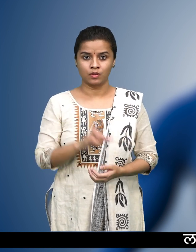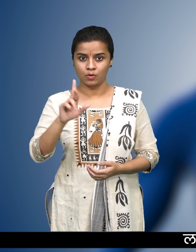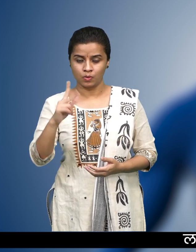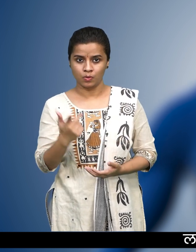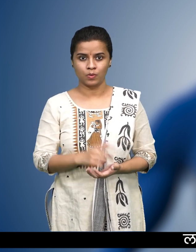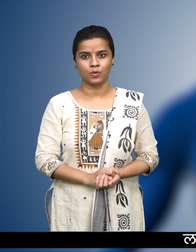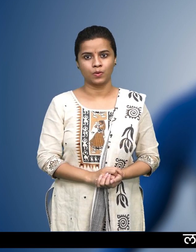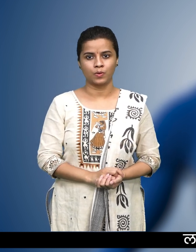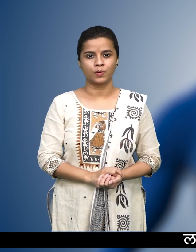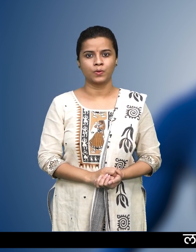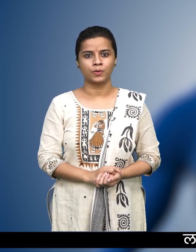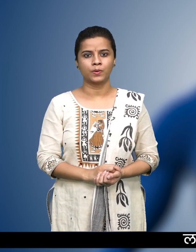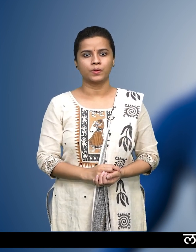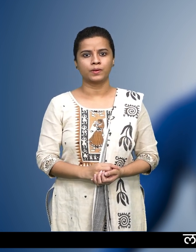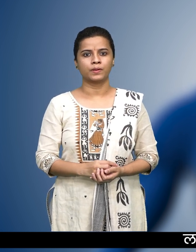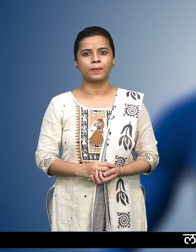लसीकरणाद्वारे उपचार केले जातात.